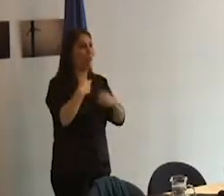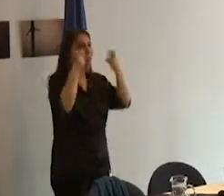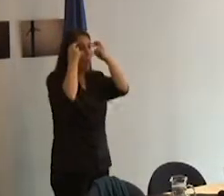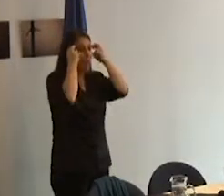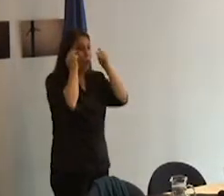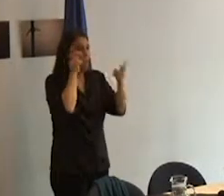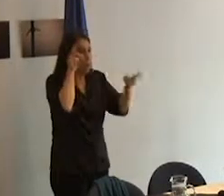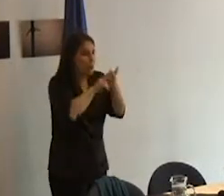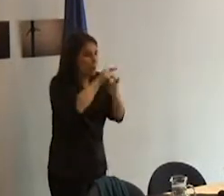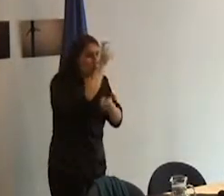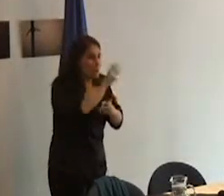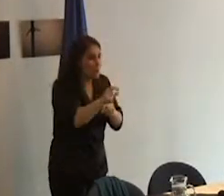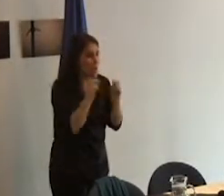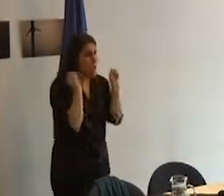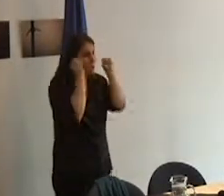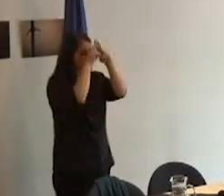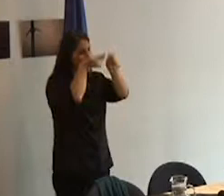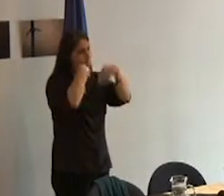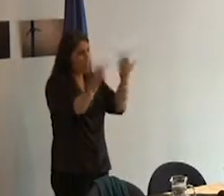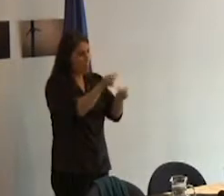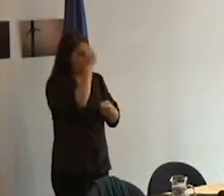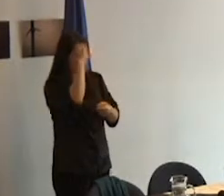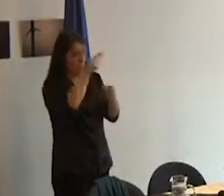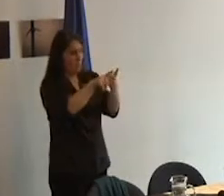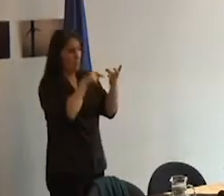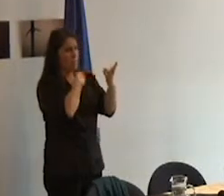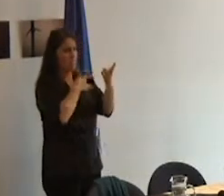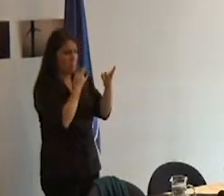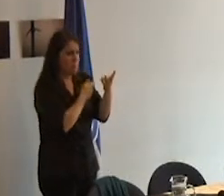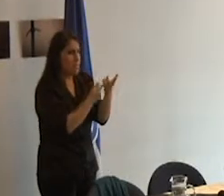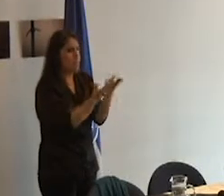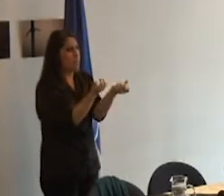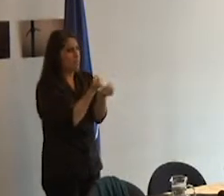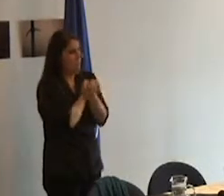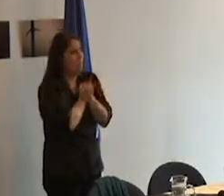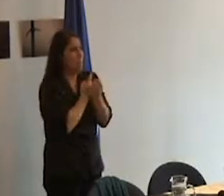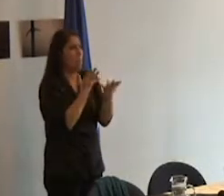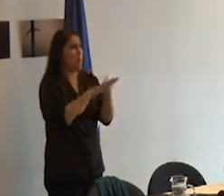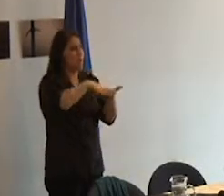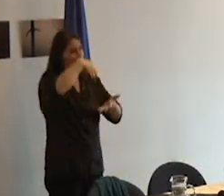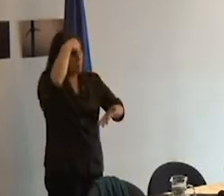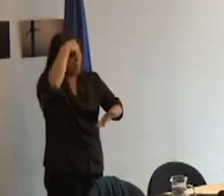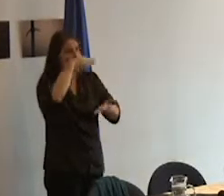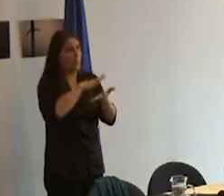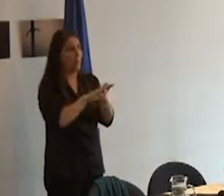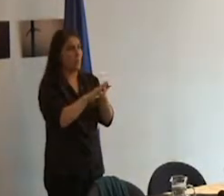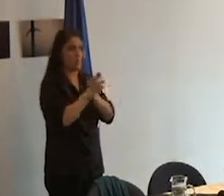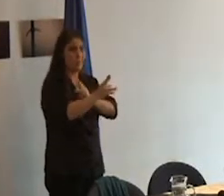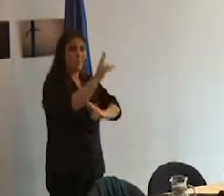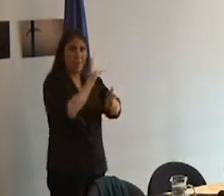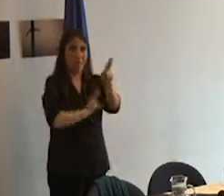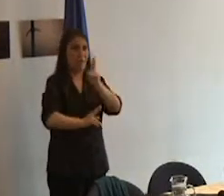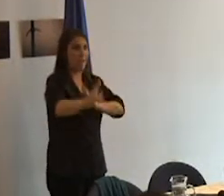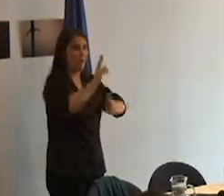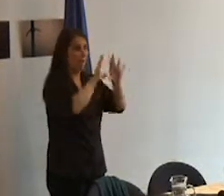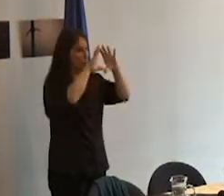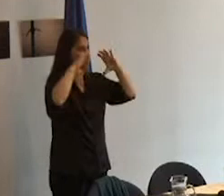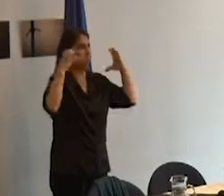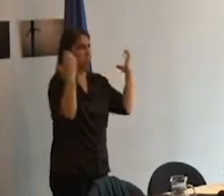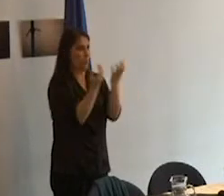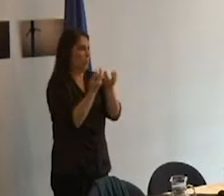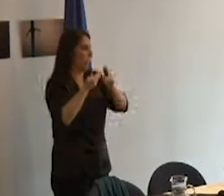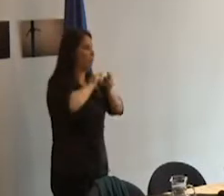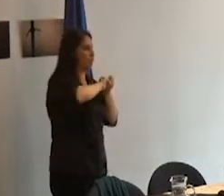formas otras de ser, de pensar, de sentir, de amar, de aprender y de relacionarse con el